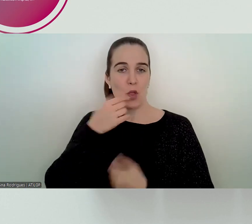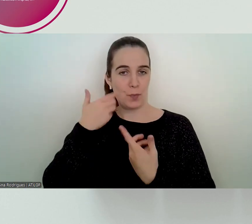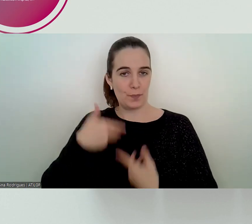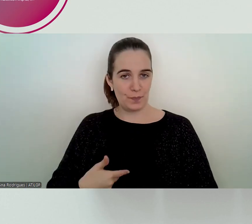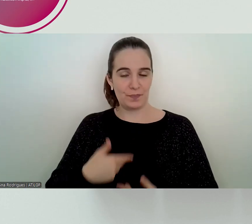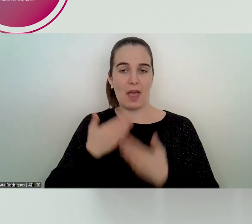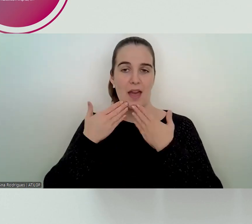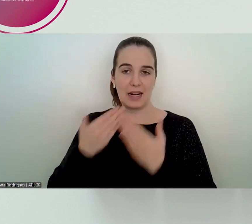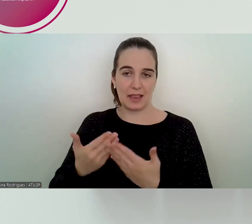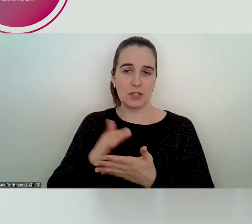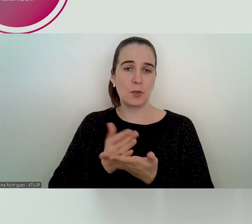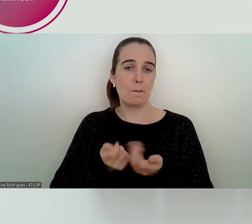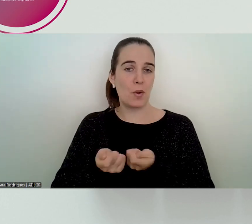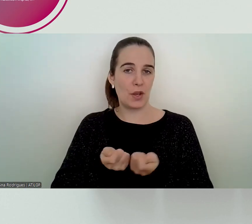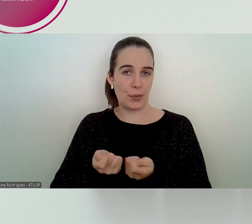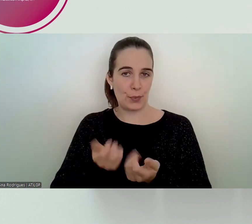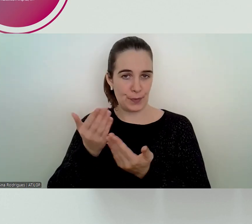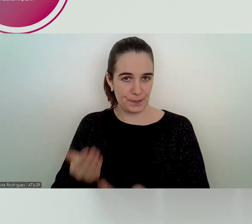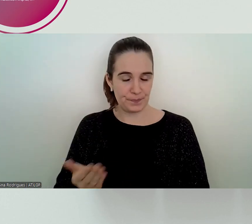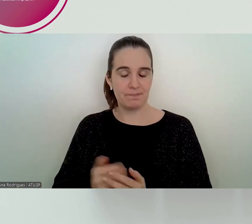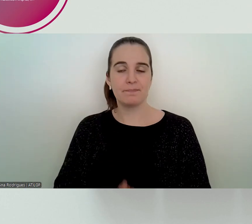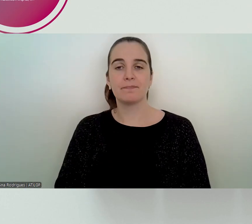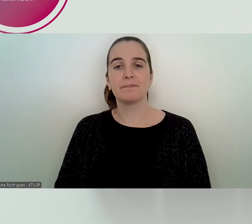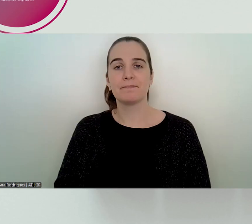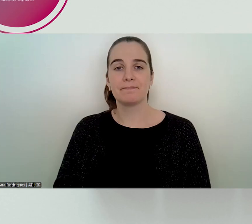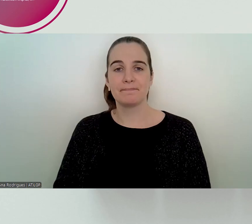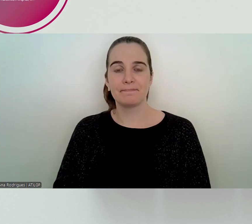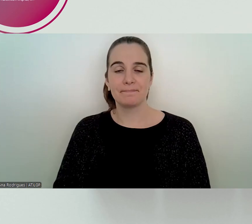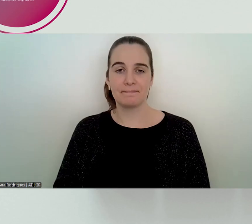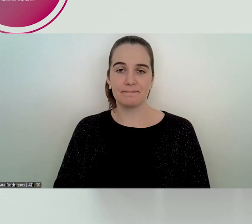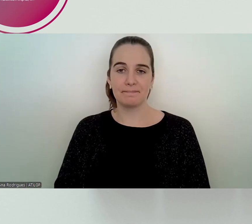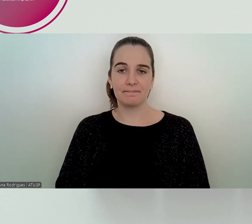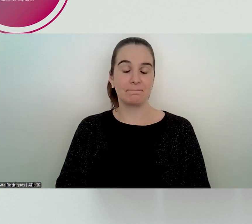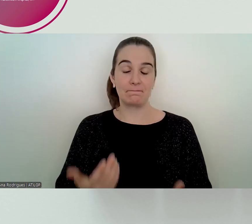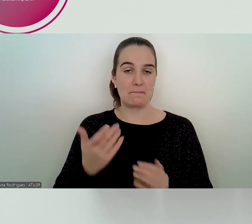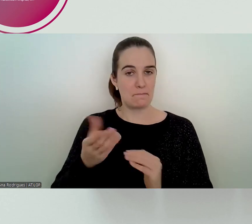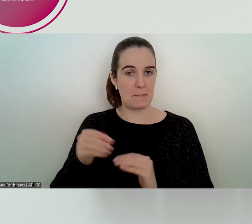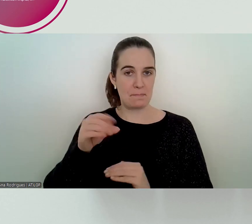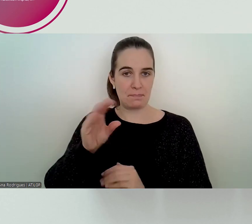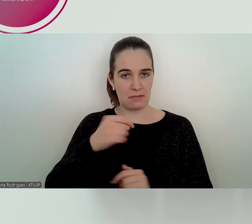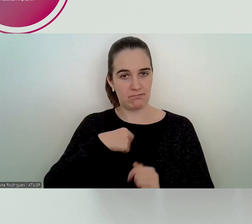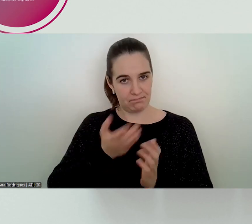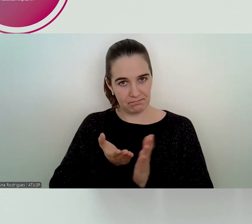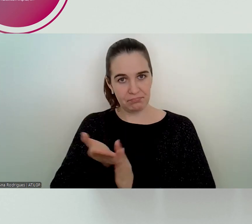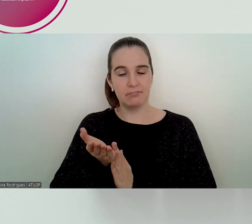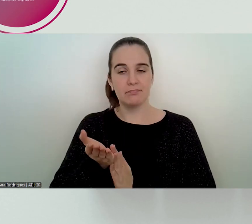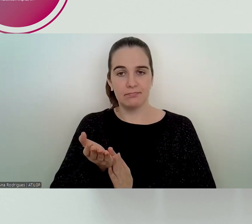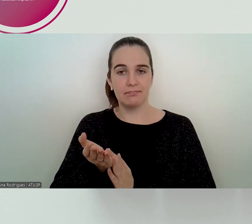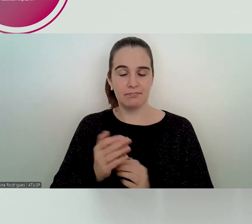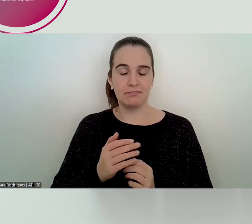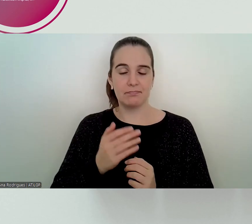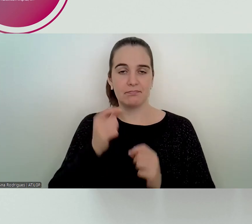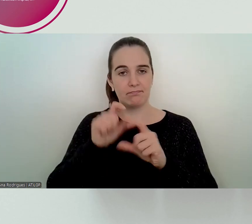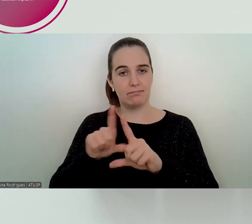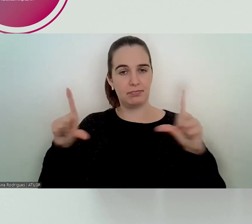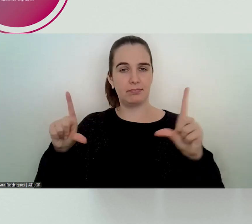na condição de moderador desta sessão. E sem mais delongas, se me permitirem, eu vou partilhar